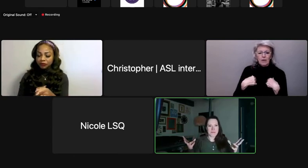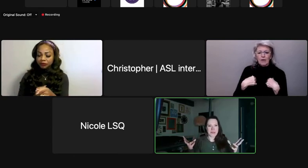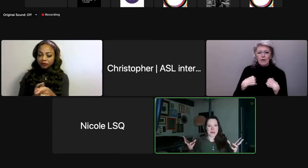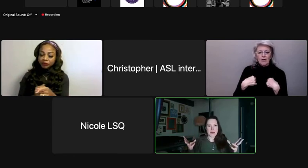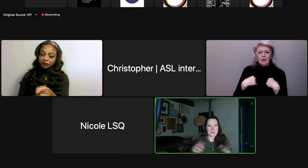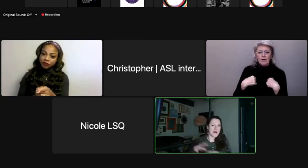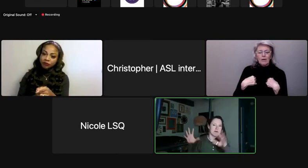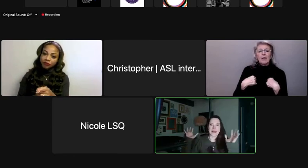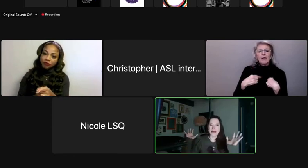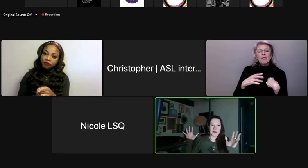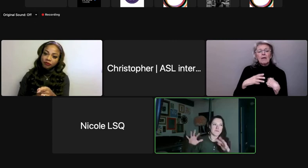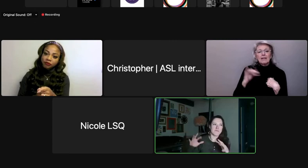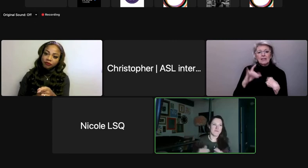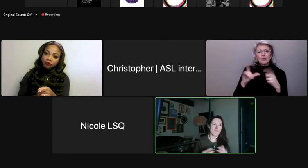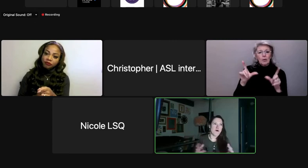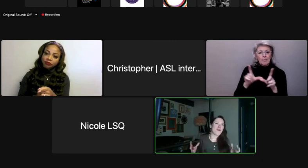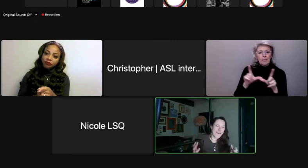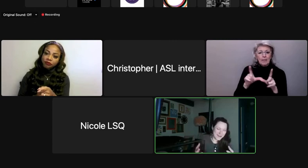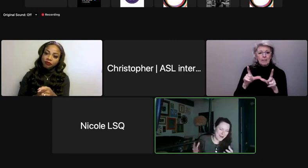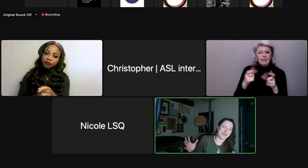un permis de conduire